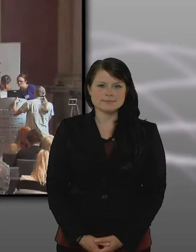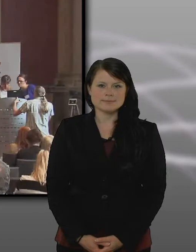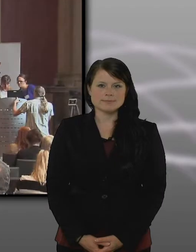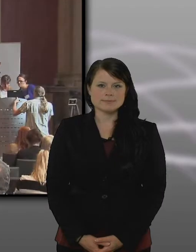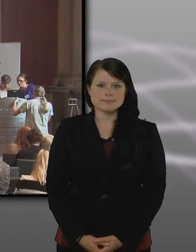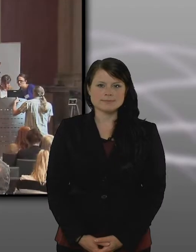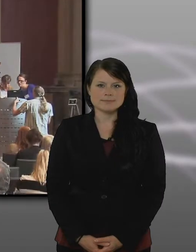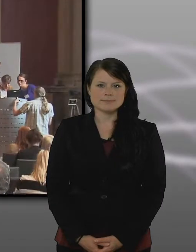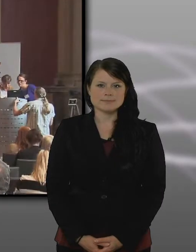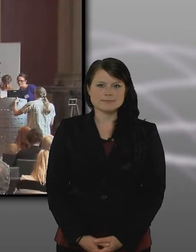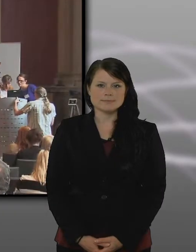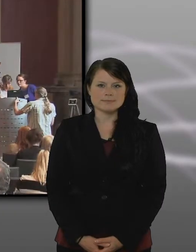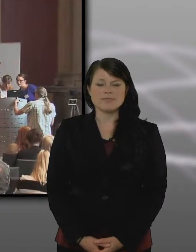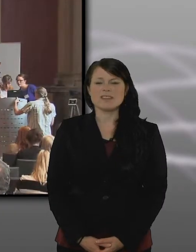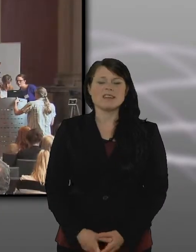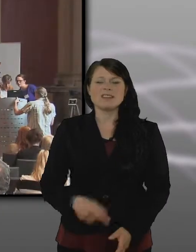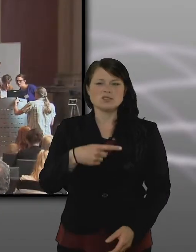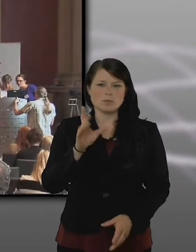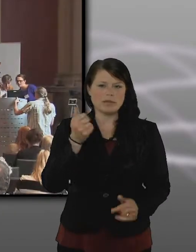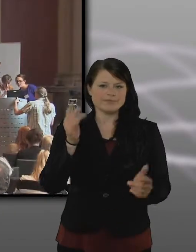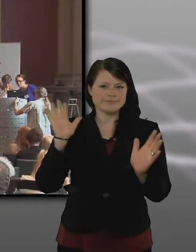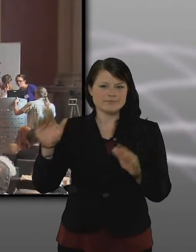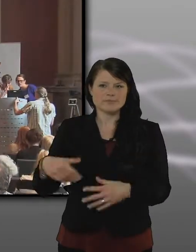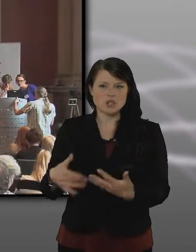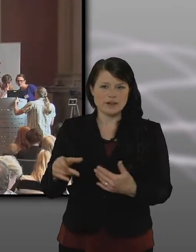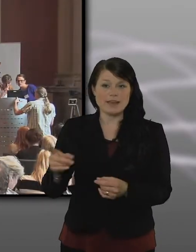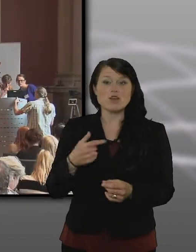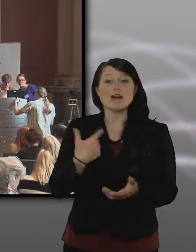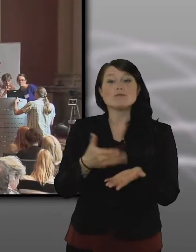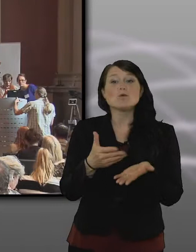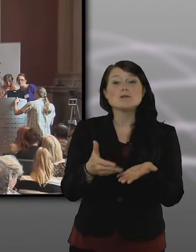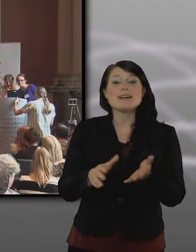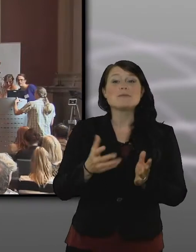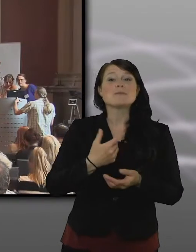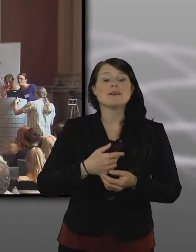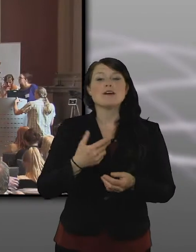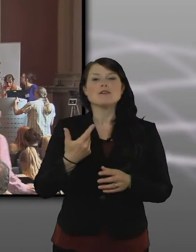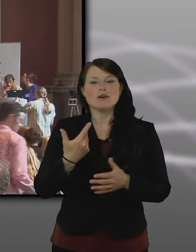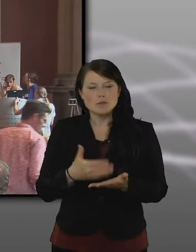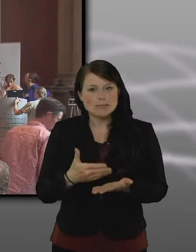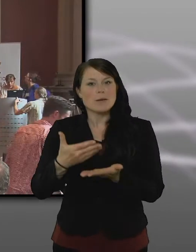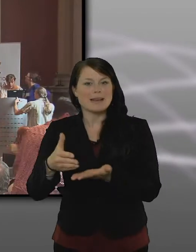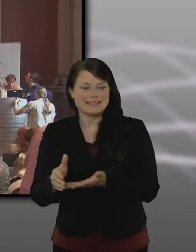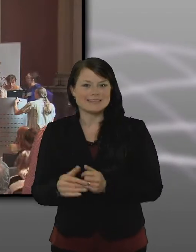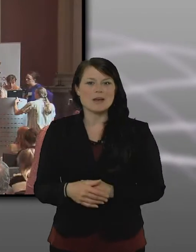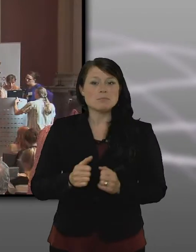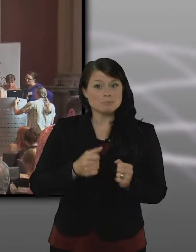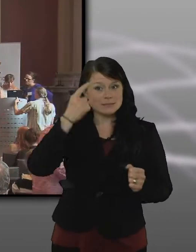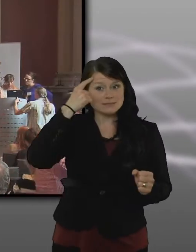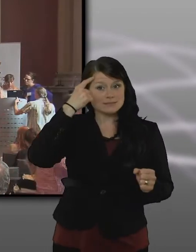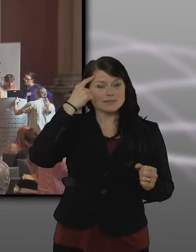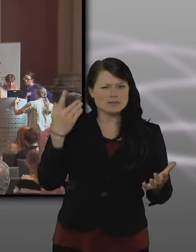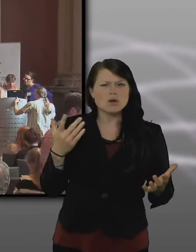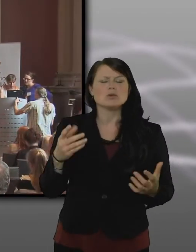Ja. De tar den. Så fortsätter jag berätta. Min premiss med tanke. Jag hade jobbat